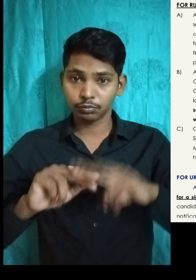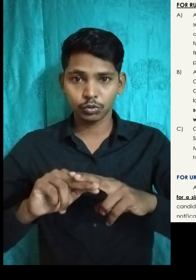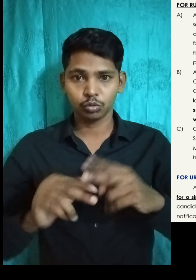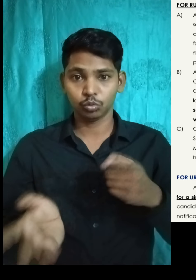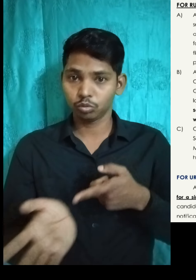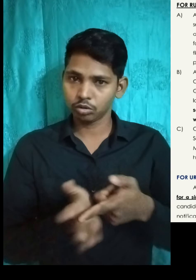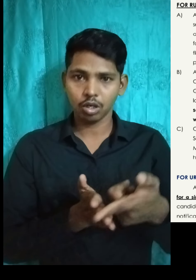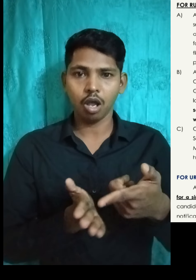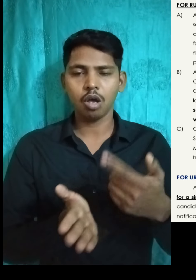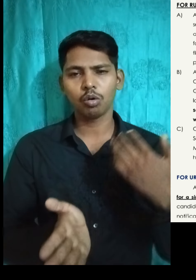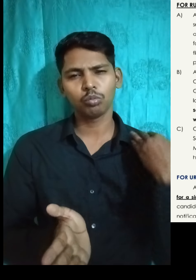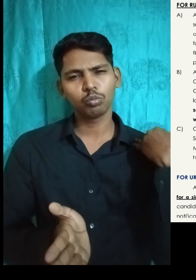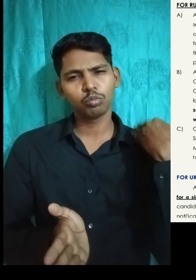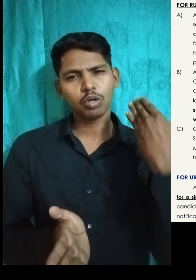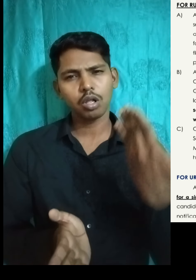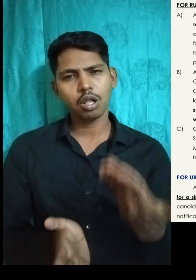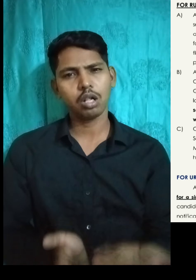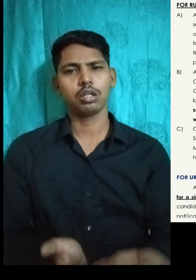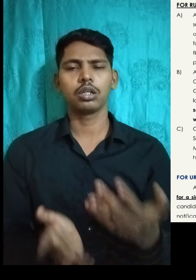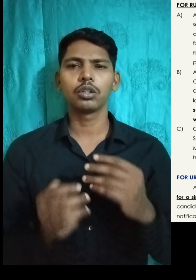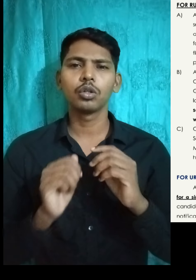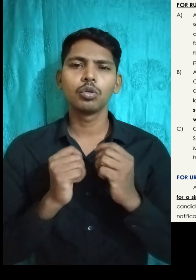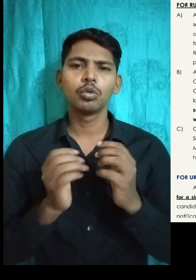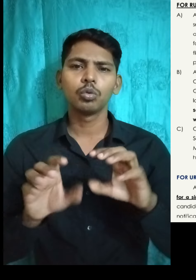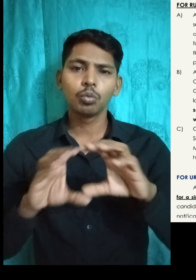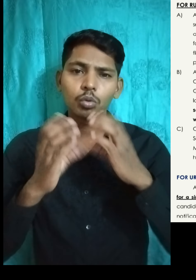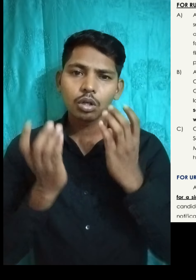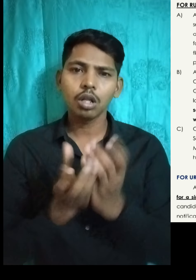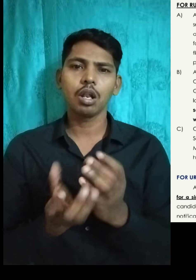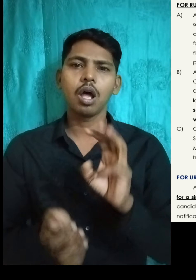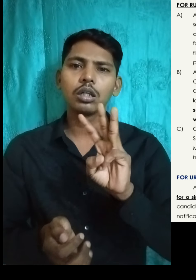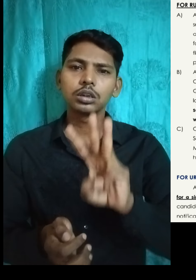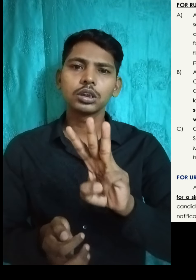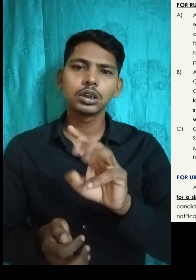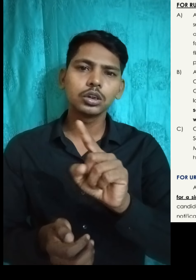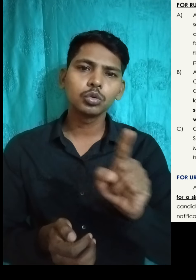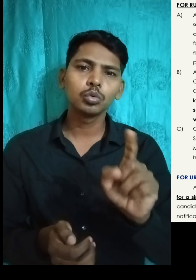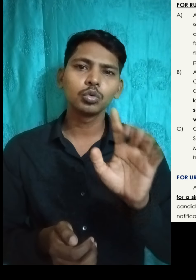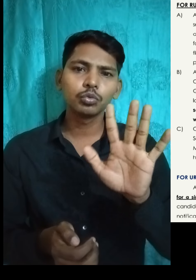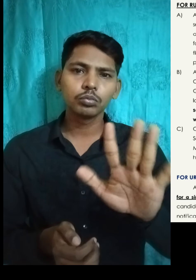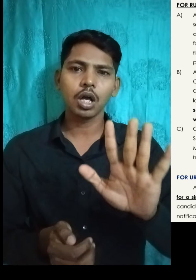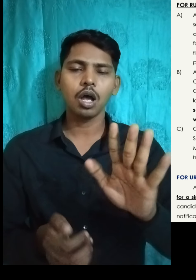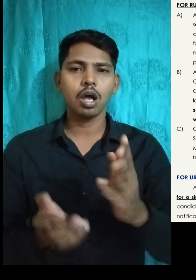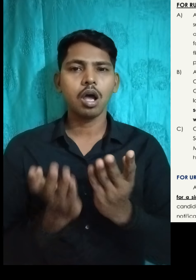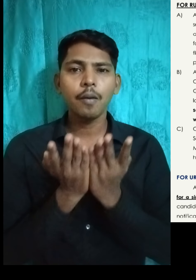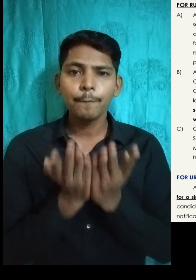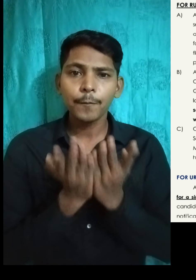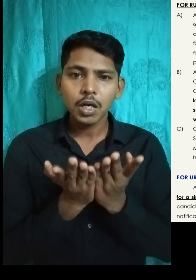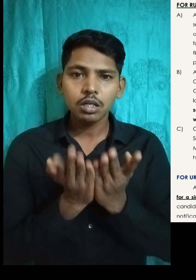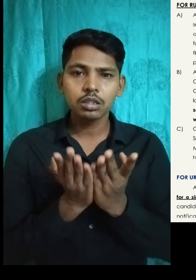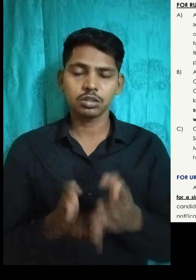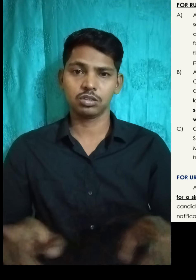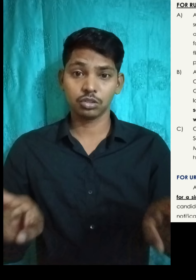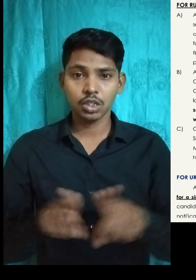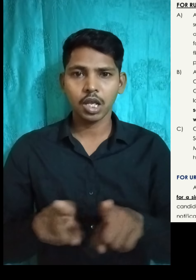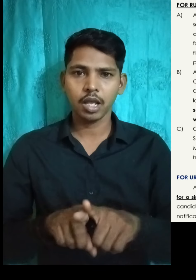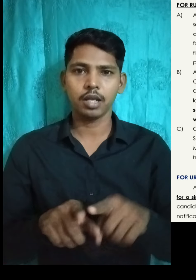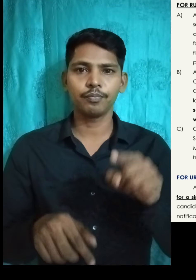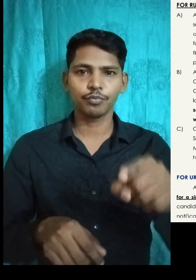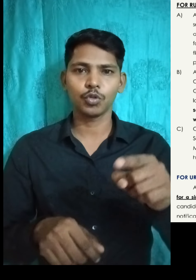मॉडर्न एजुकेशन का लाभ लेने के लिए अपने बच्चे को आसपास के शहरी क्षेत्र में डाल देते हैं। तो वैसे बच्चे को